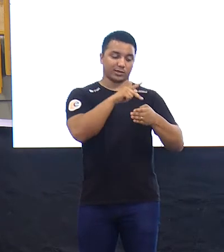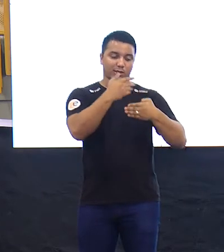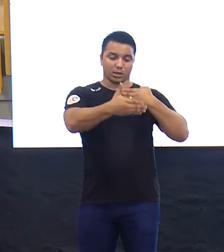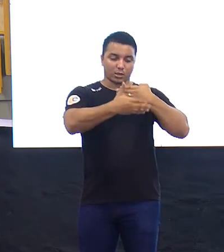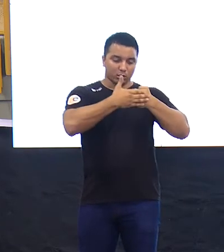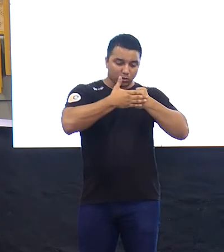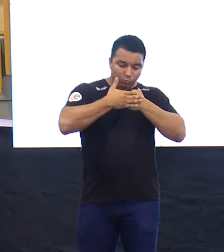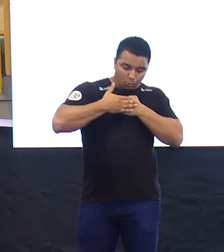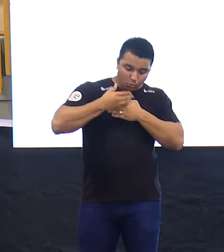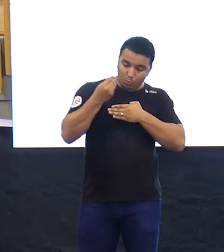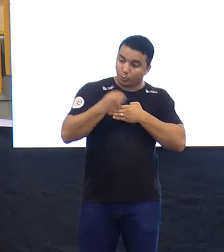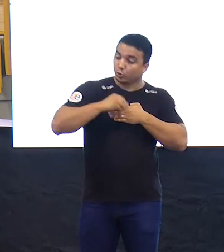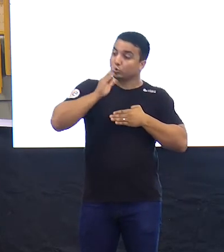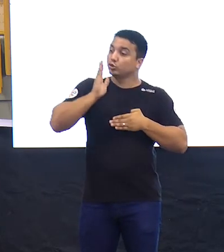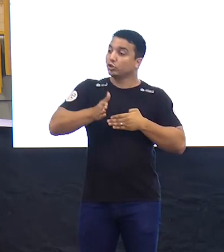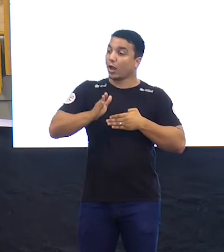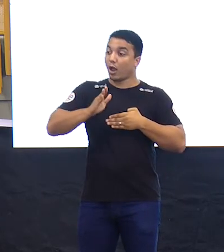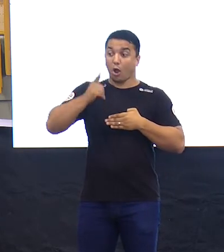insufilme,